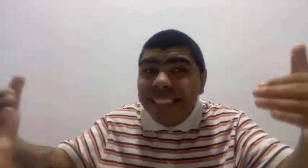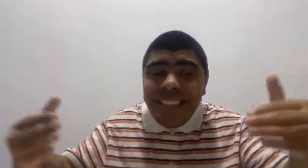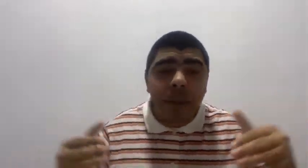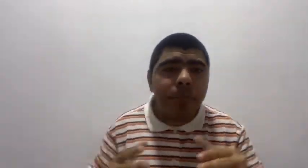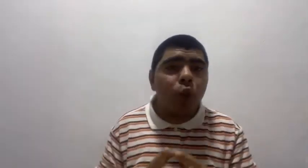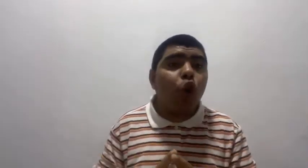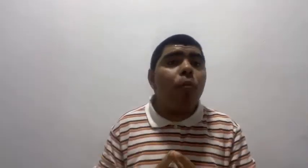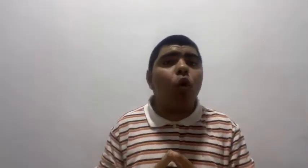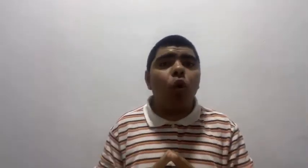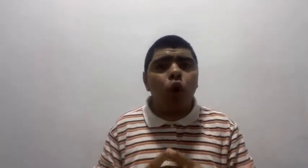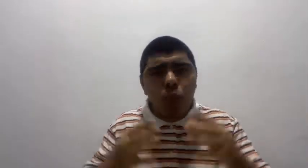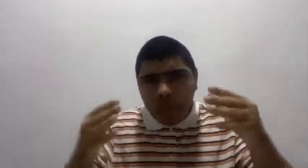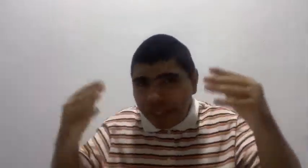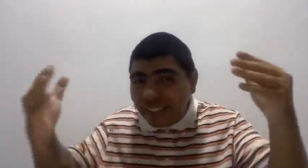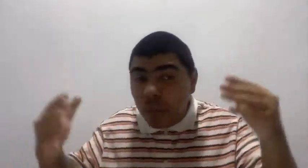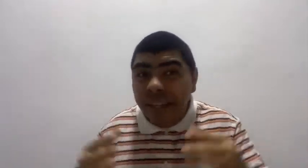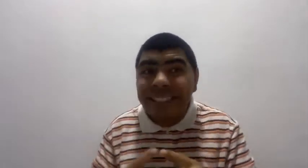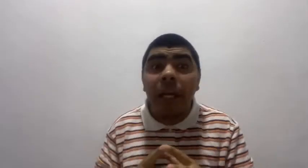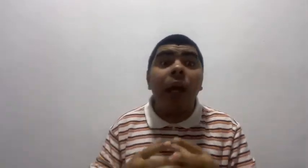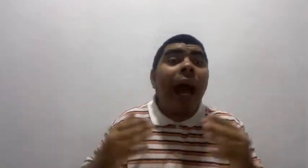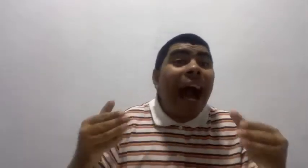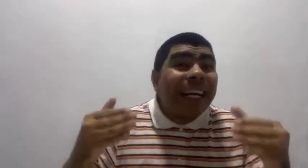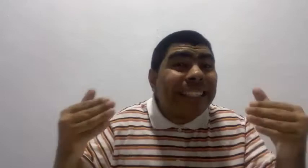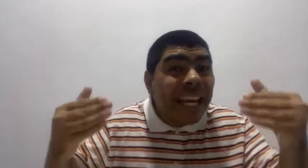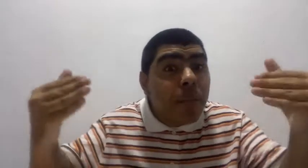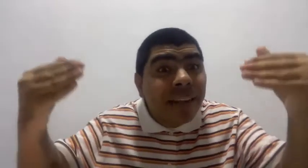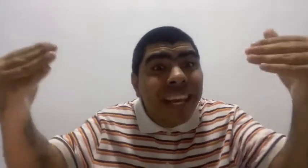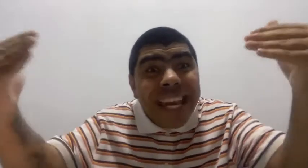espiritualmente. ¿Cómo espiritualmente? A crecer más en